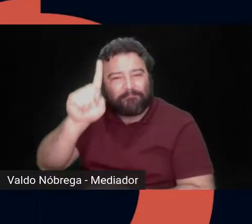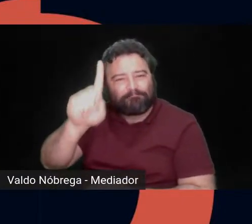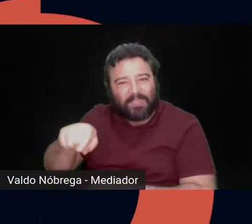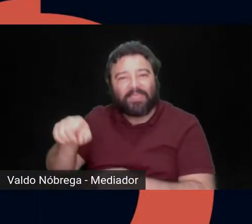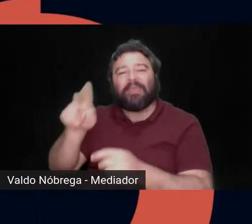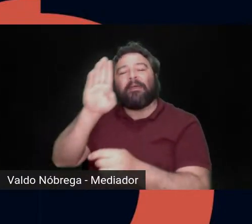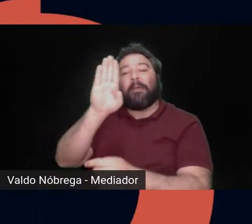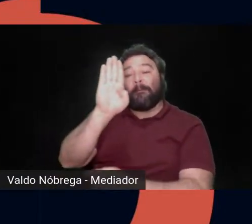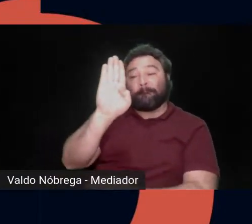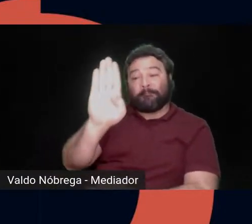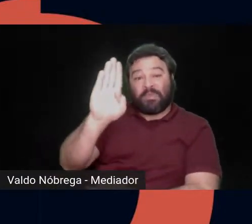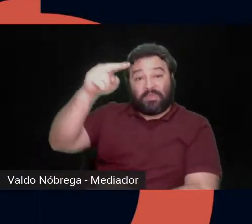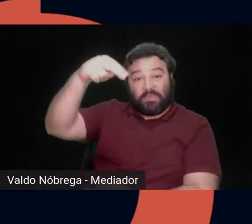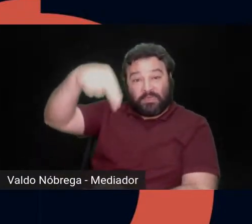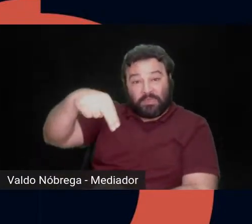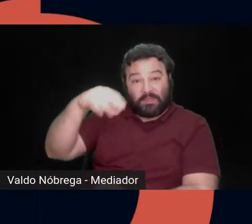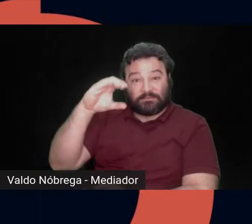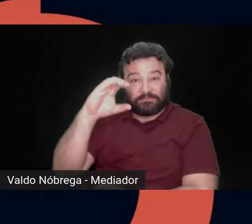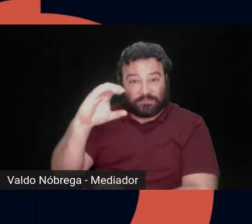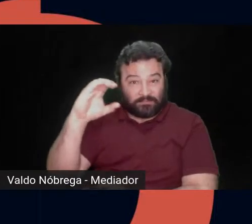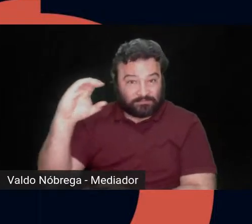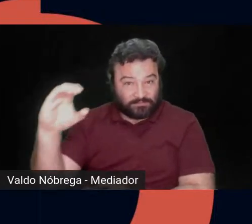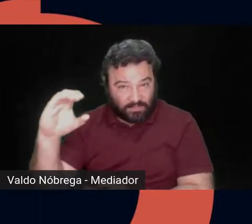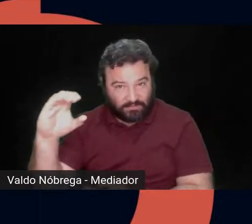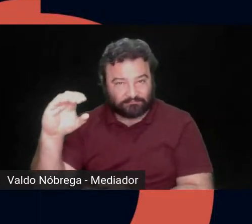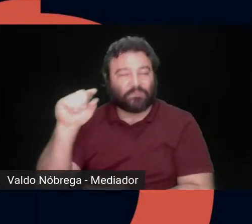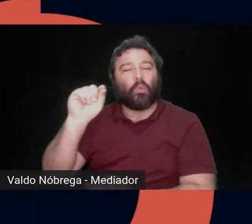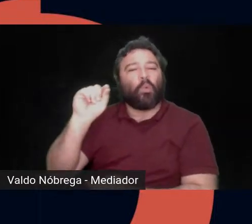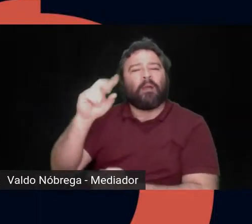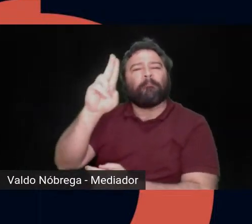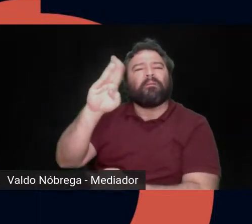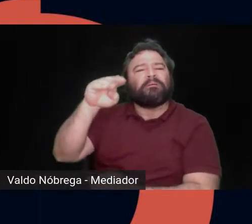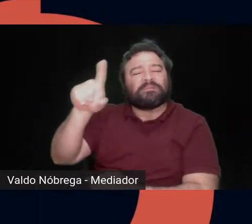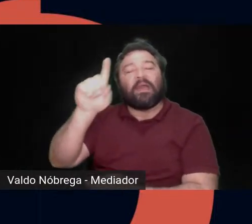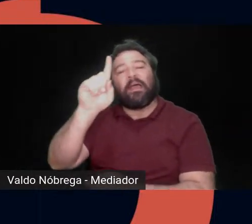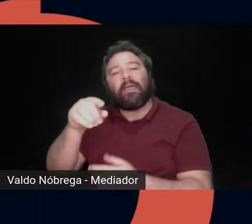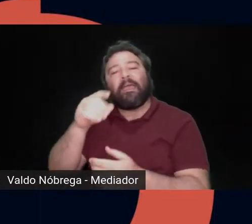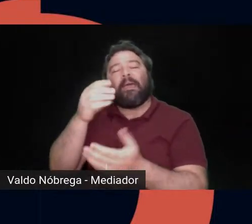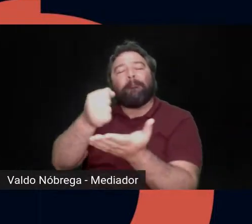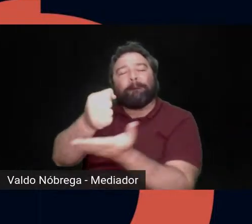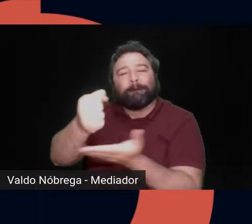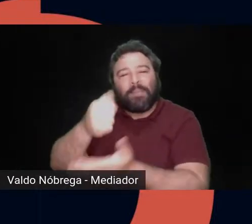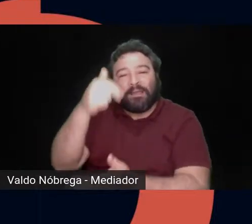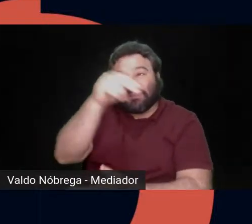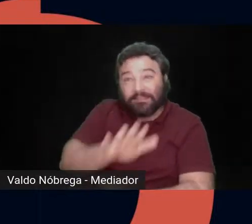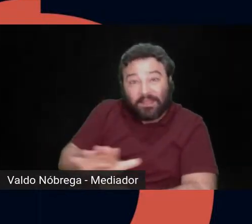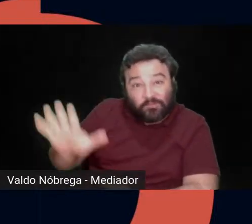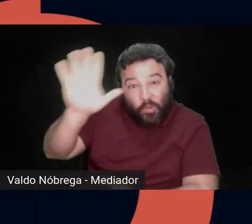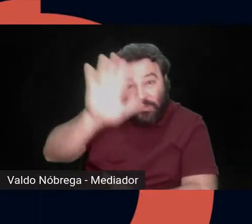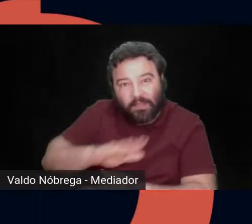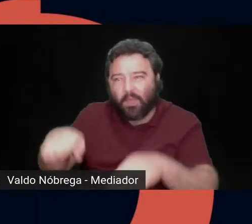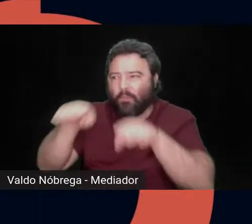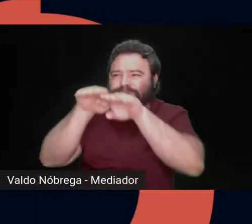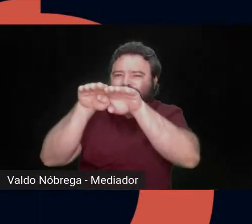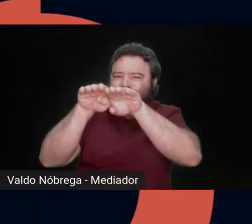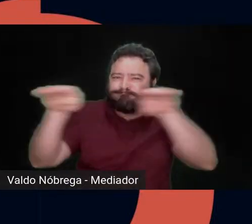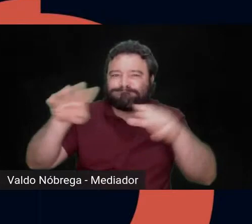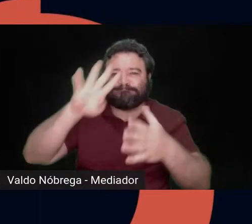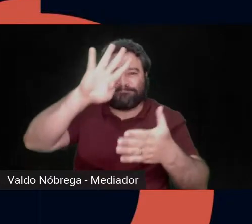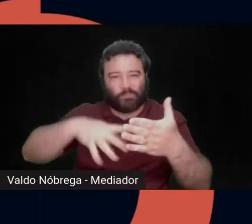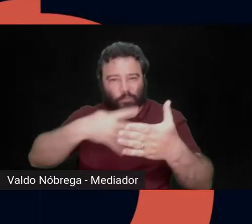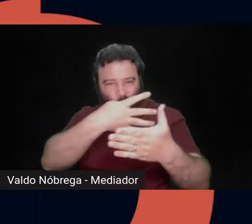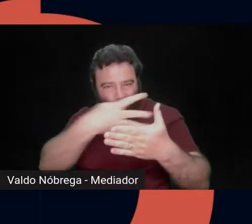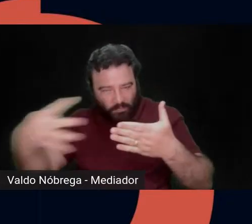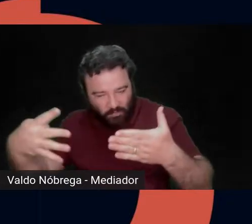porque a temática que ela discorrerá é sobre o BNCC. O que seria o BNCC? É